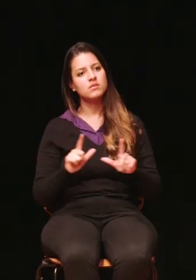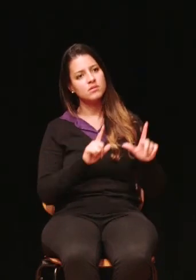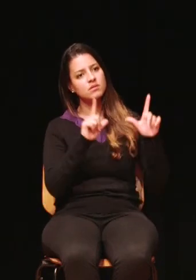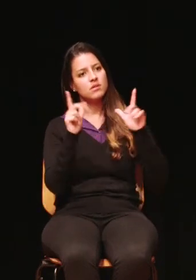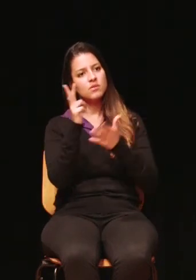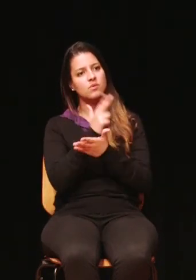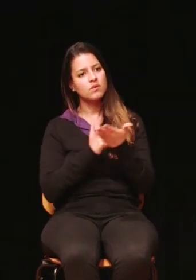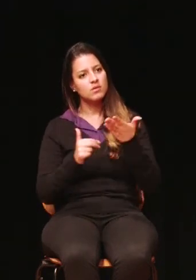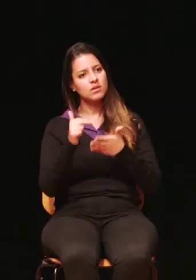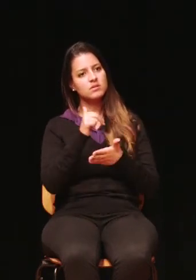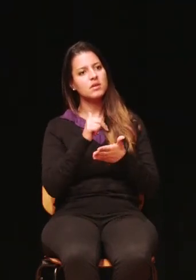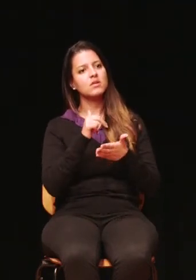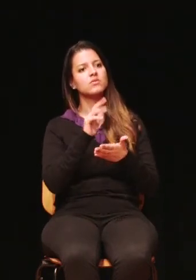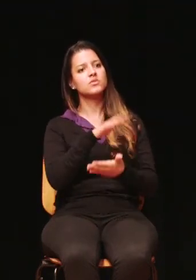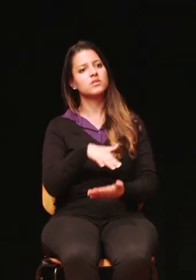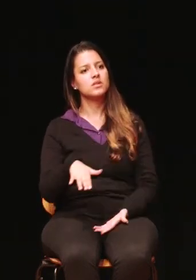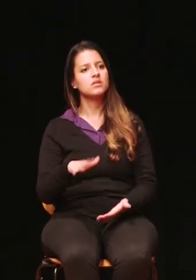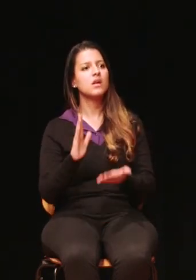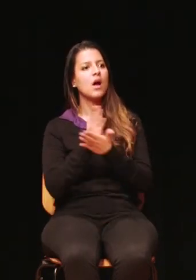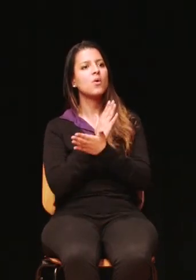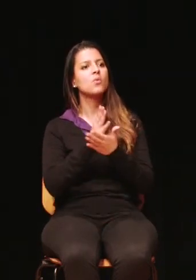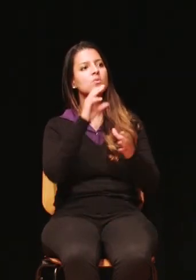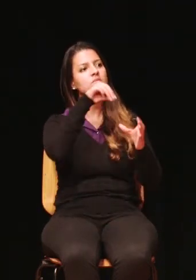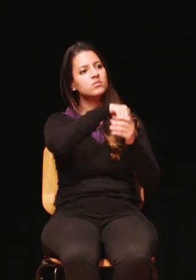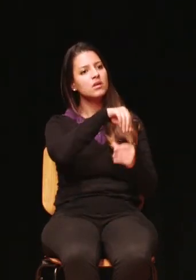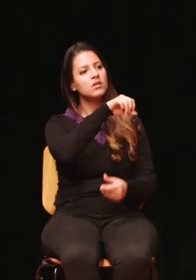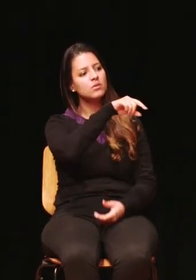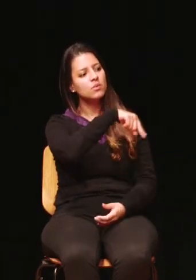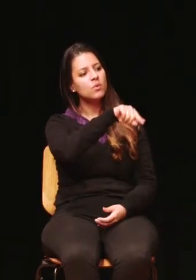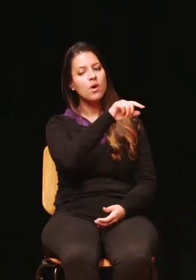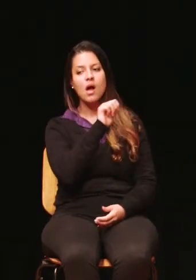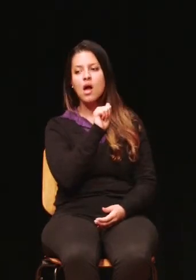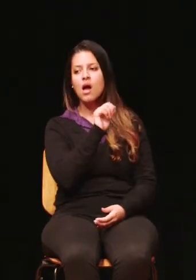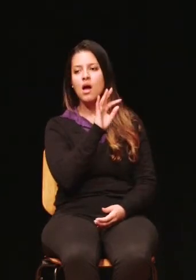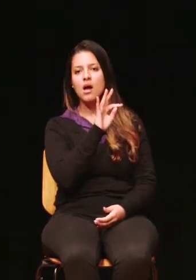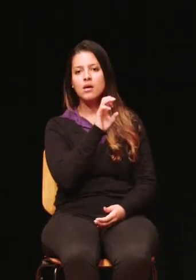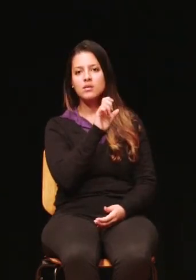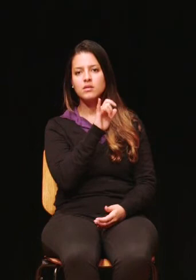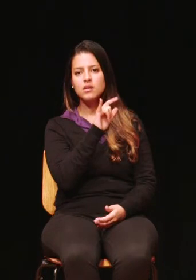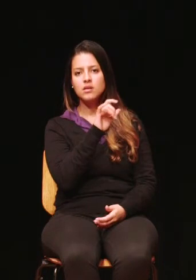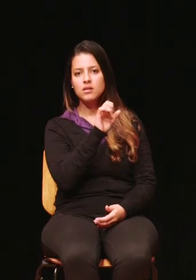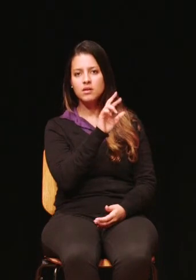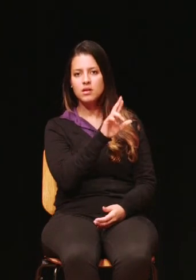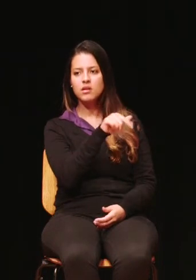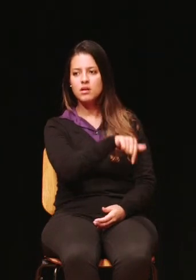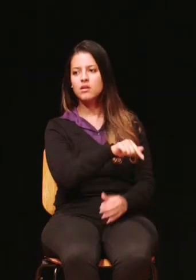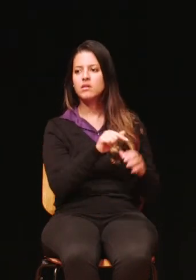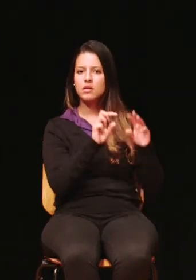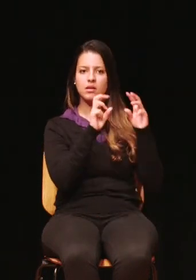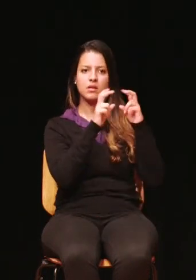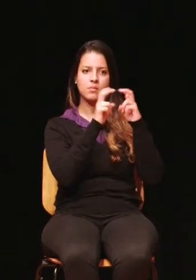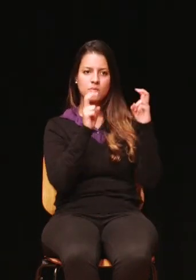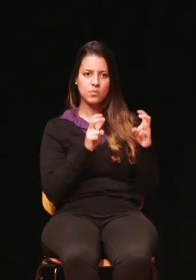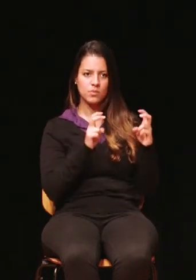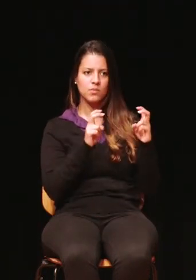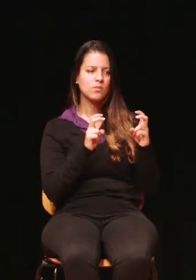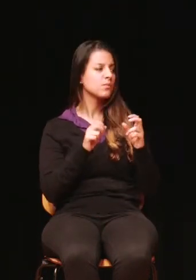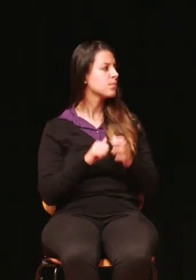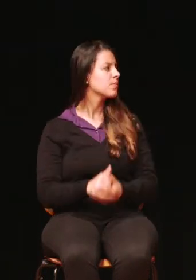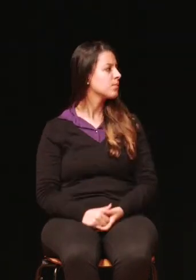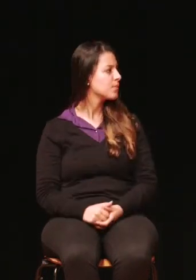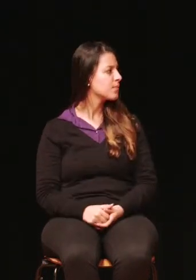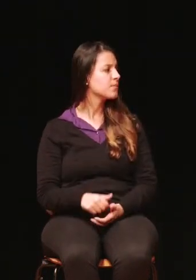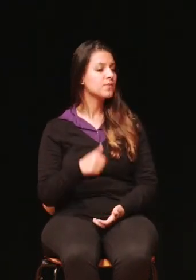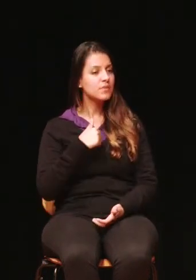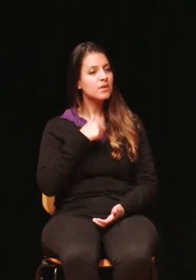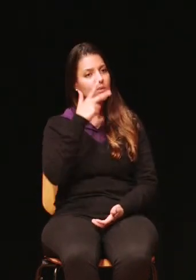feitos no próprio ateliê do museu. E eu também me lembro agora, não sei se poderia, mas acho que sim, entrar